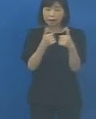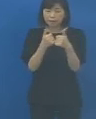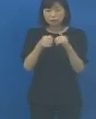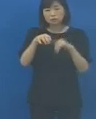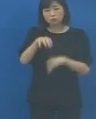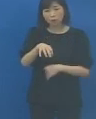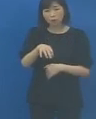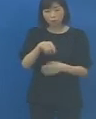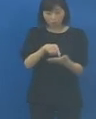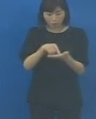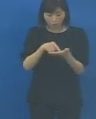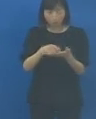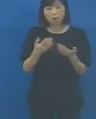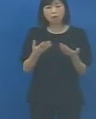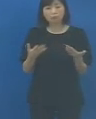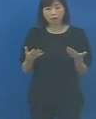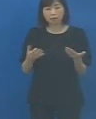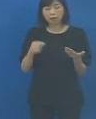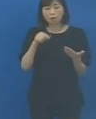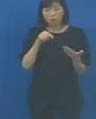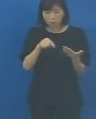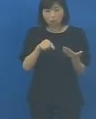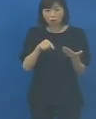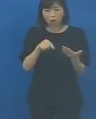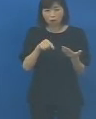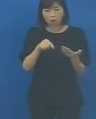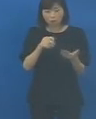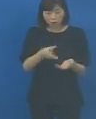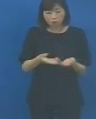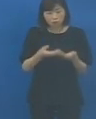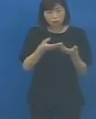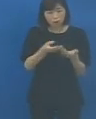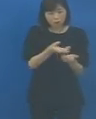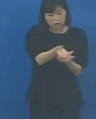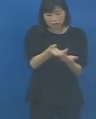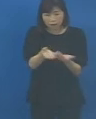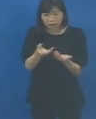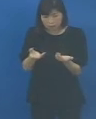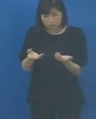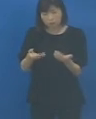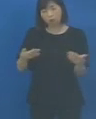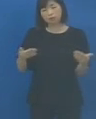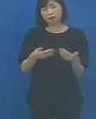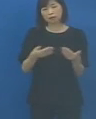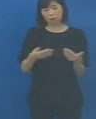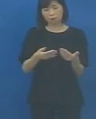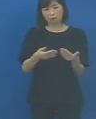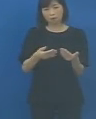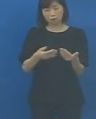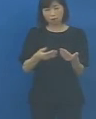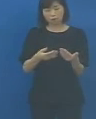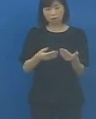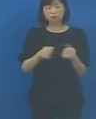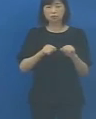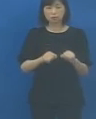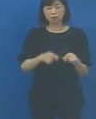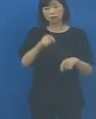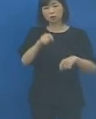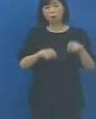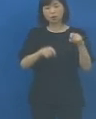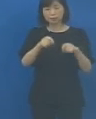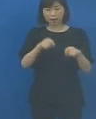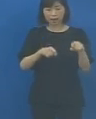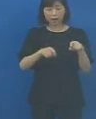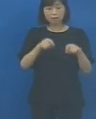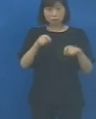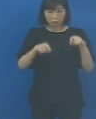、それを他のサイトの方に振り分ける等の作業をするなど、このような調整を地道にやっていこうという